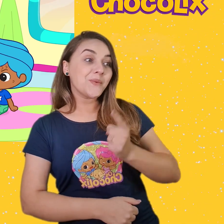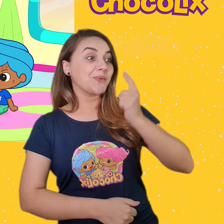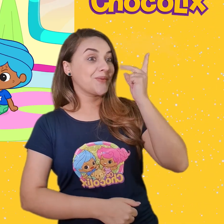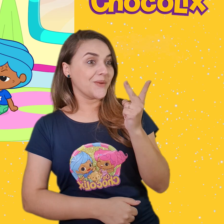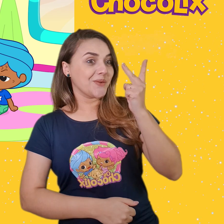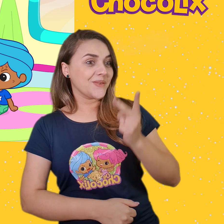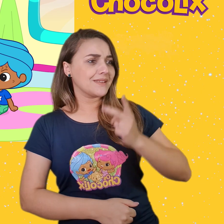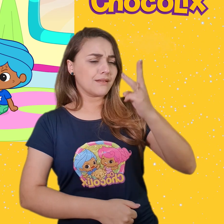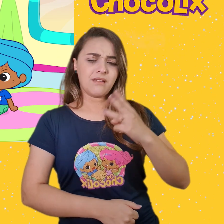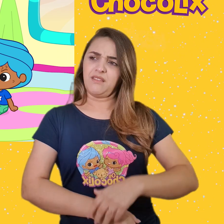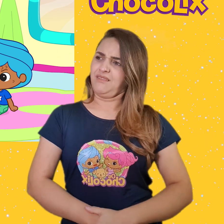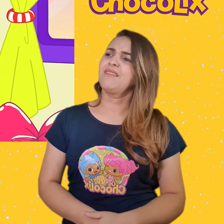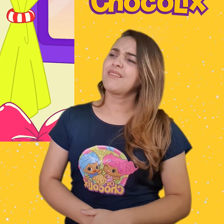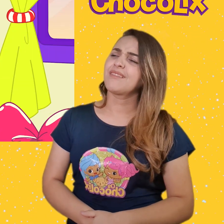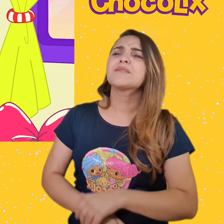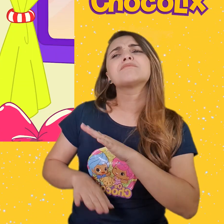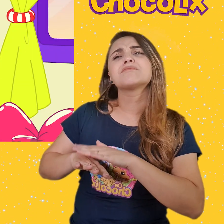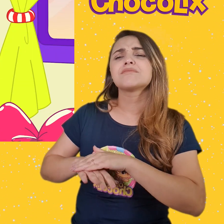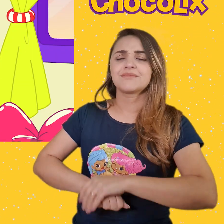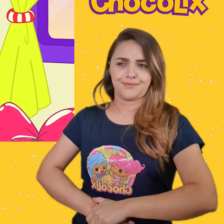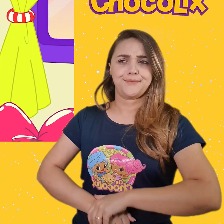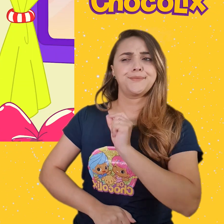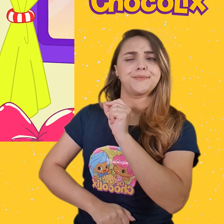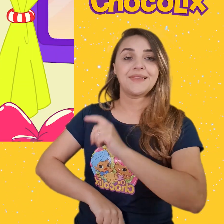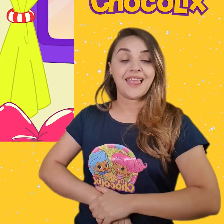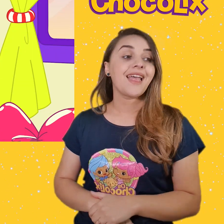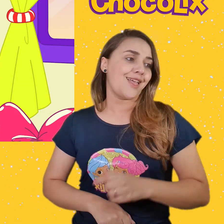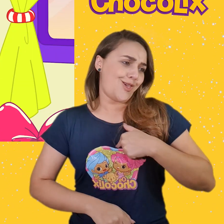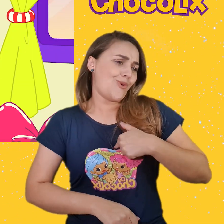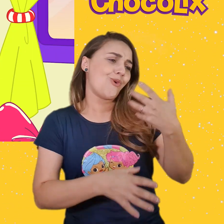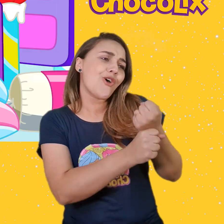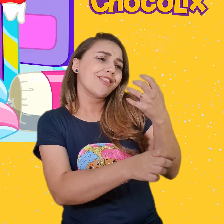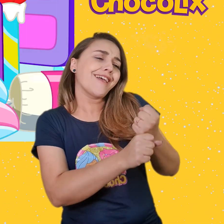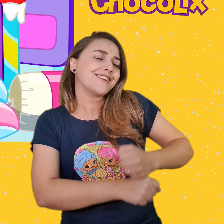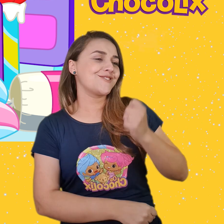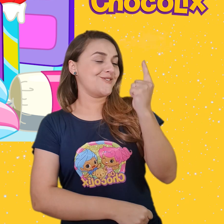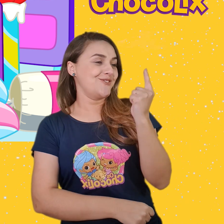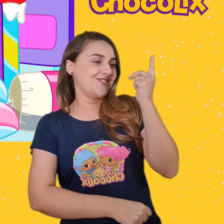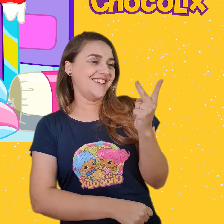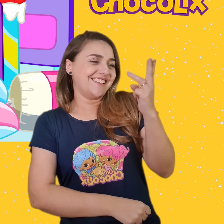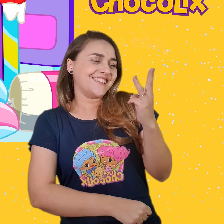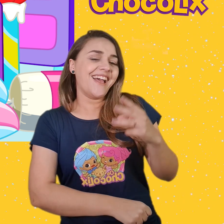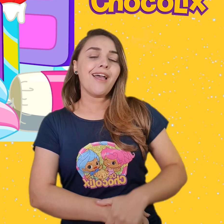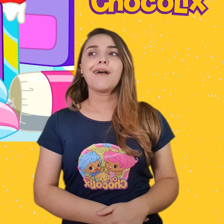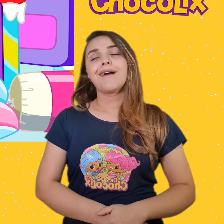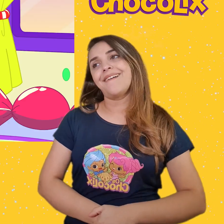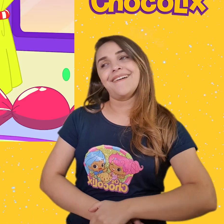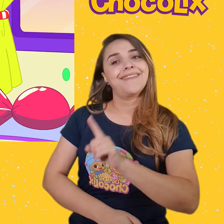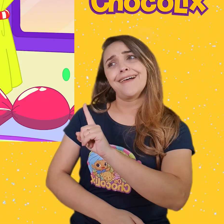1, 2, 3. O que você está fazendo, vovó? Estou contando. Vocês não pediram pra eu contar? Mas é pra contar uma história,